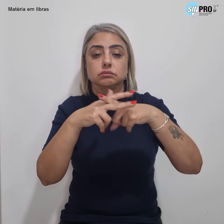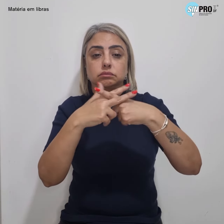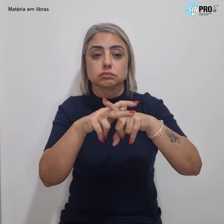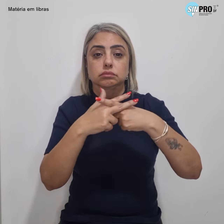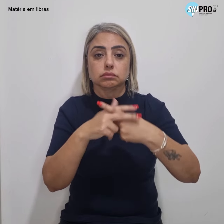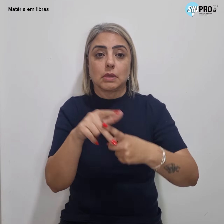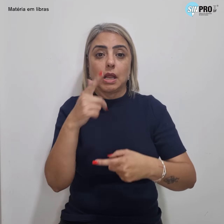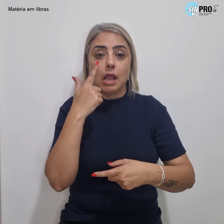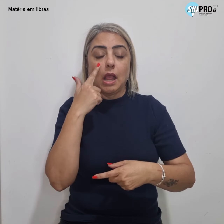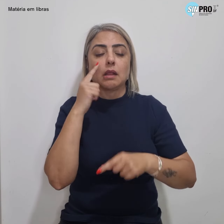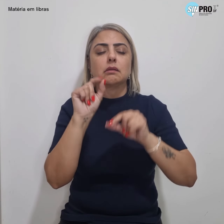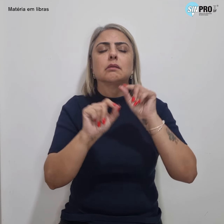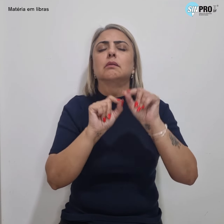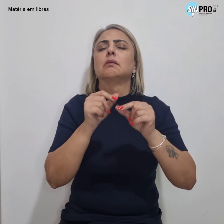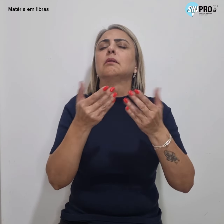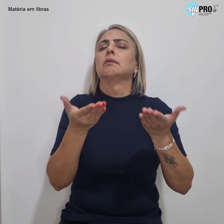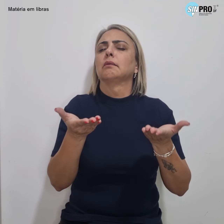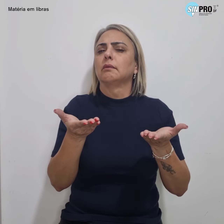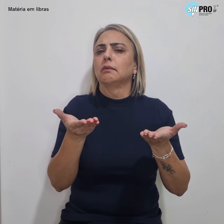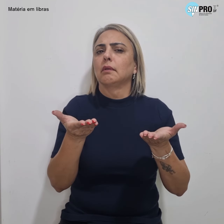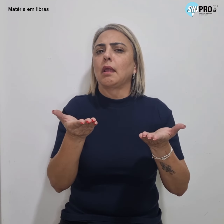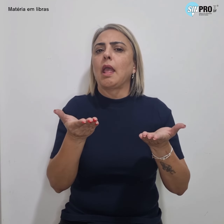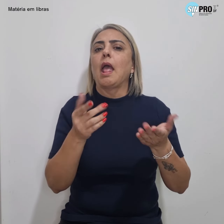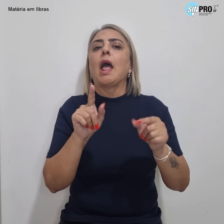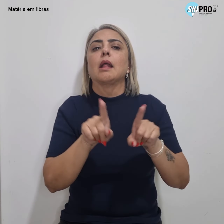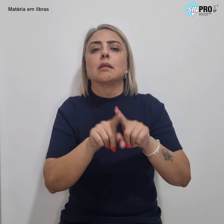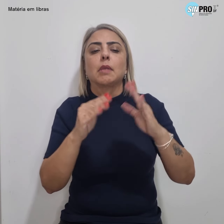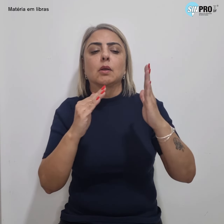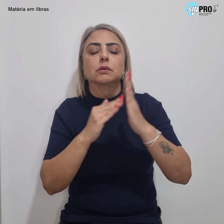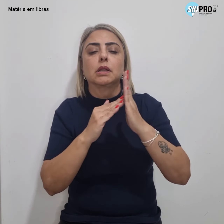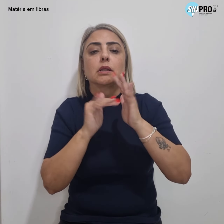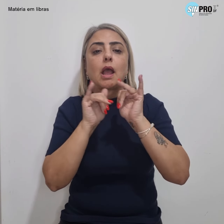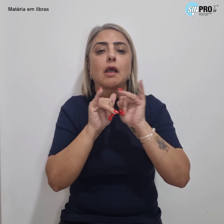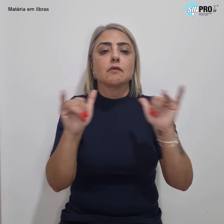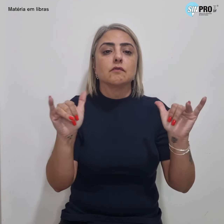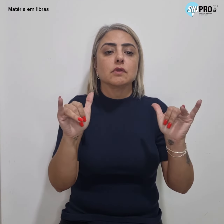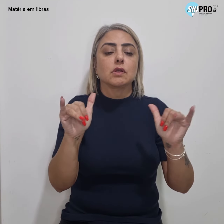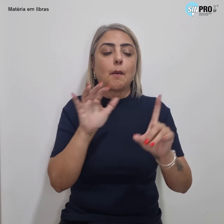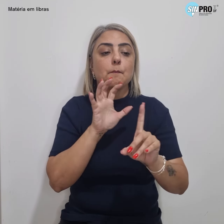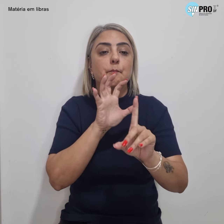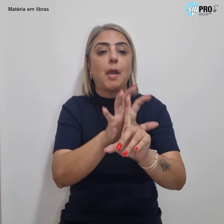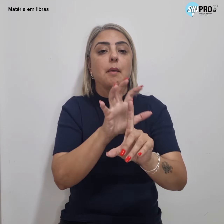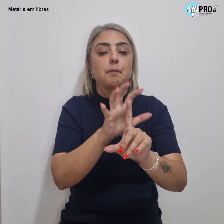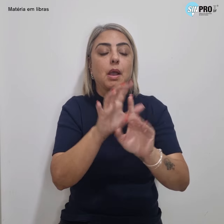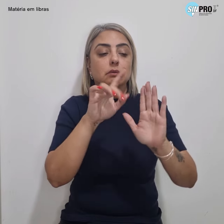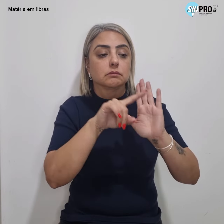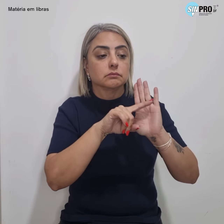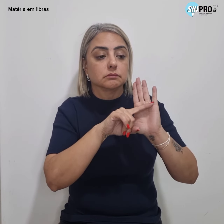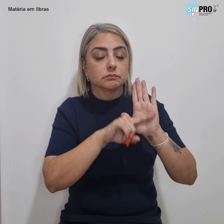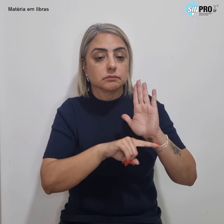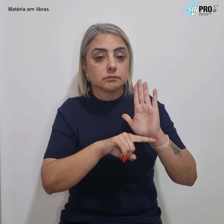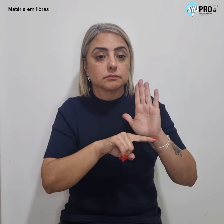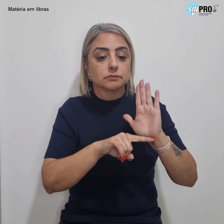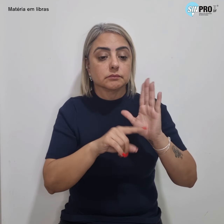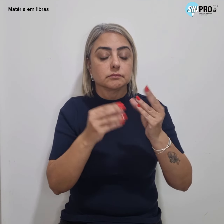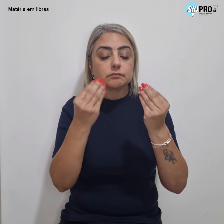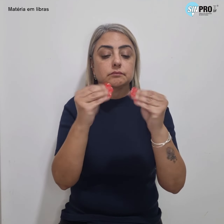serviço de quem? A agência também alerta sobre os impactos negativos da introdução de